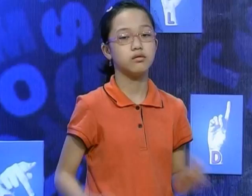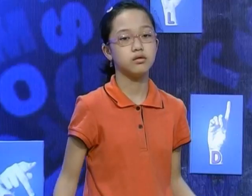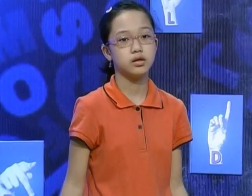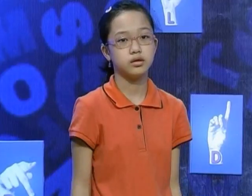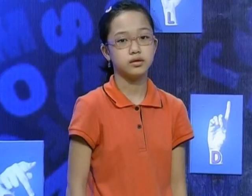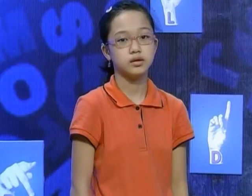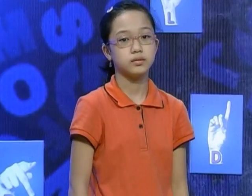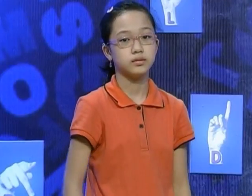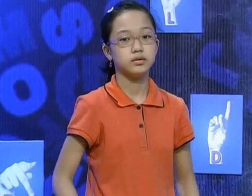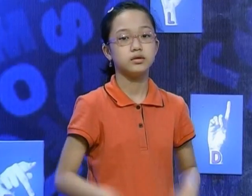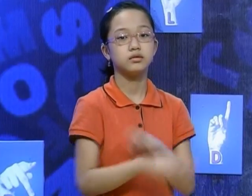Bạn còn nhớ được ký hiệu xương nữa.